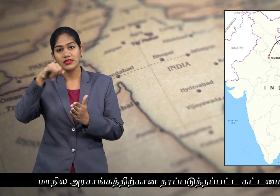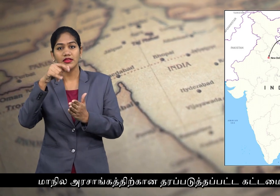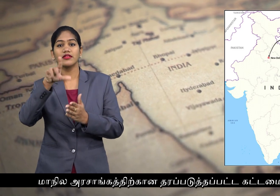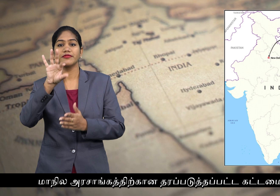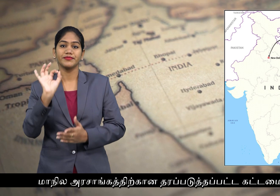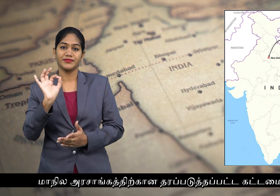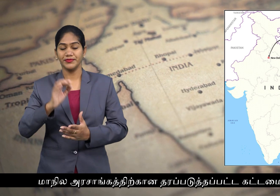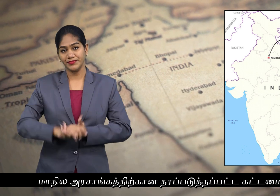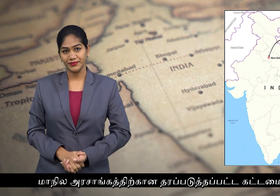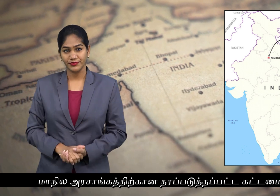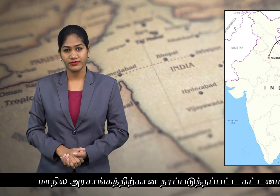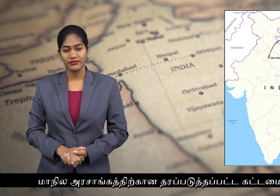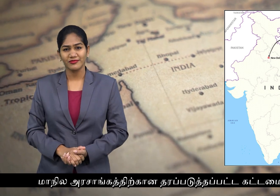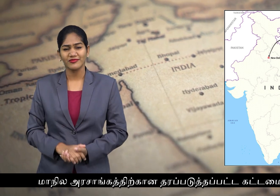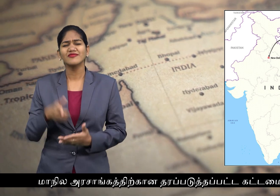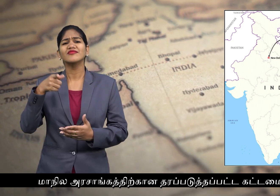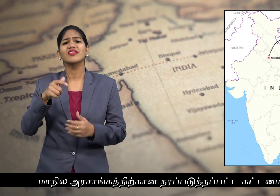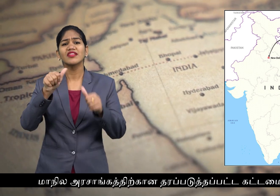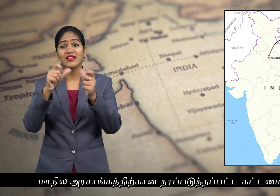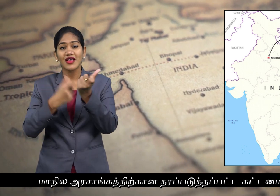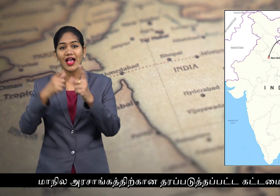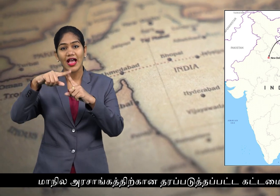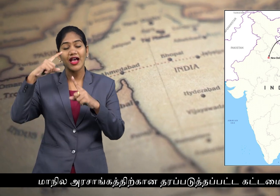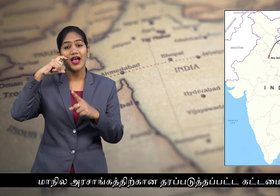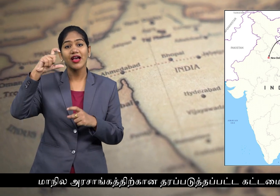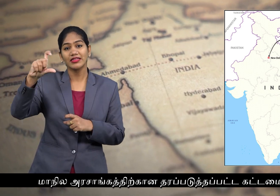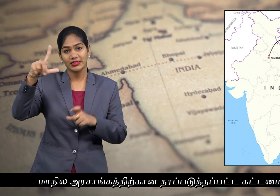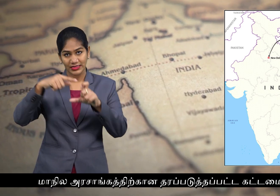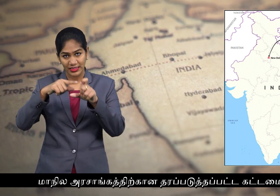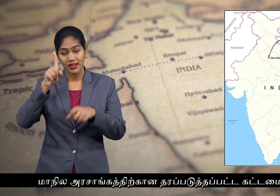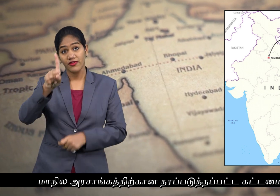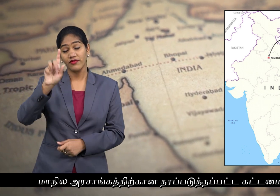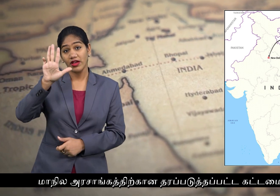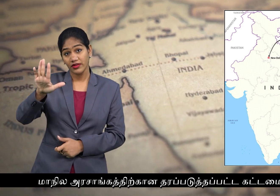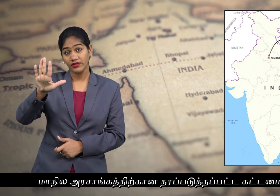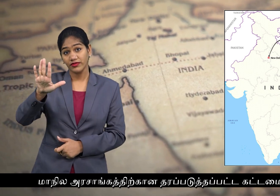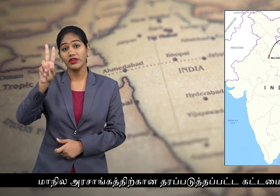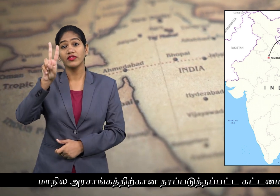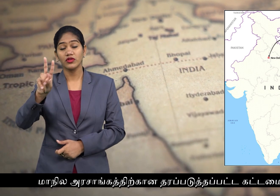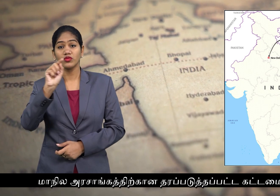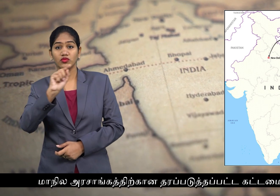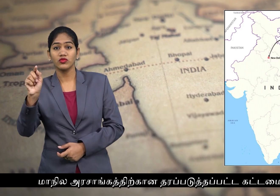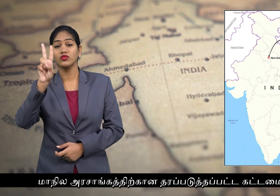மாநில அரசாங்கத்திற்கான தரப்படுத்தப்பட்ட கட்டமைப்பை வழங்குகிறது.